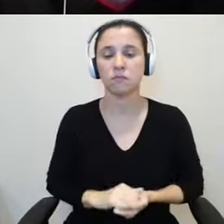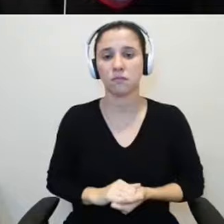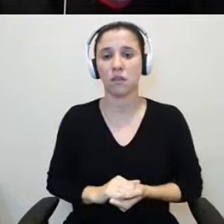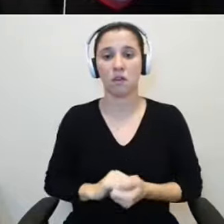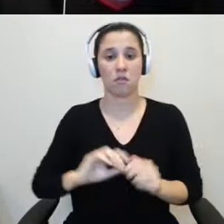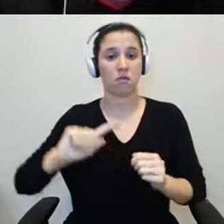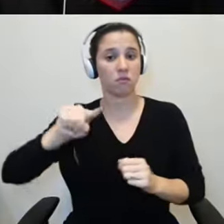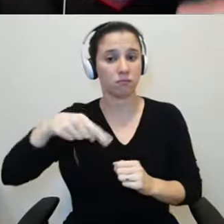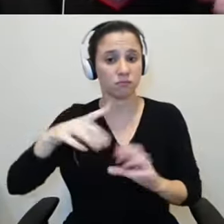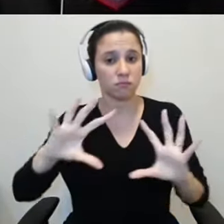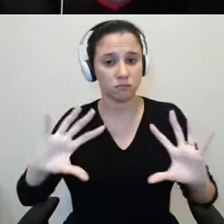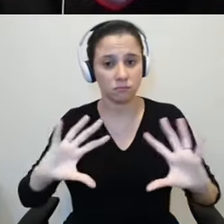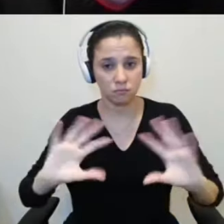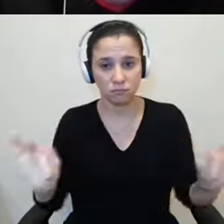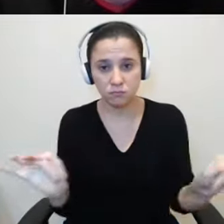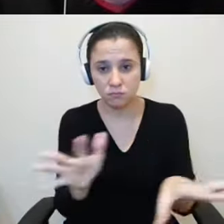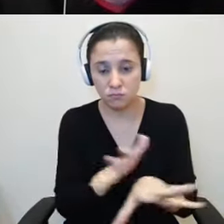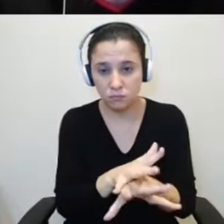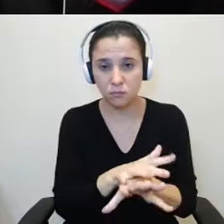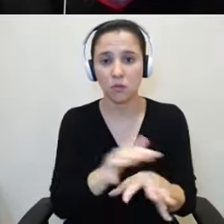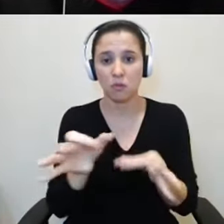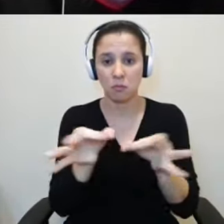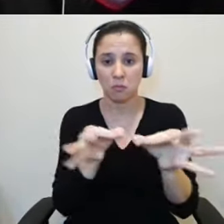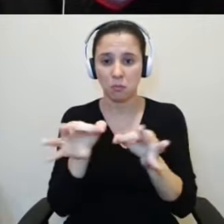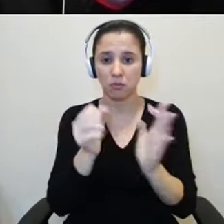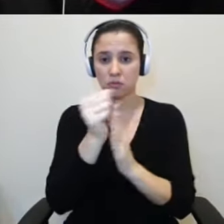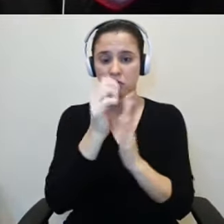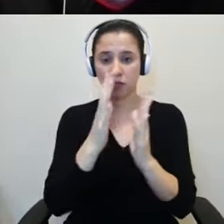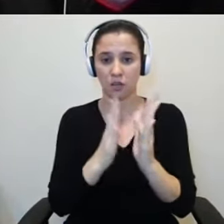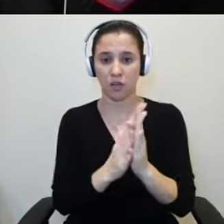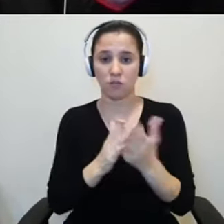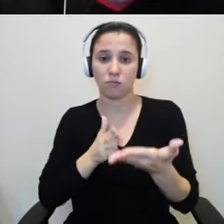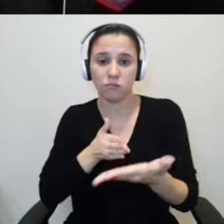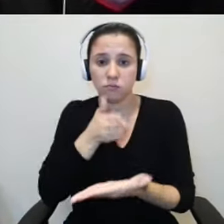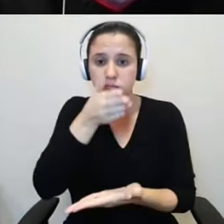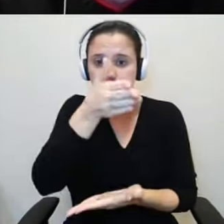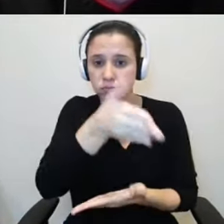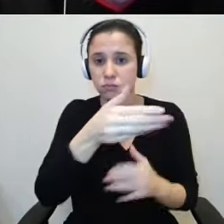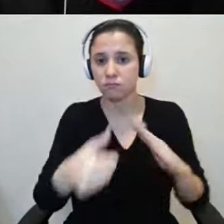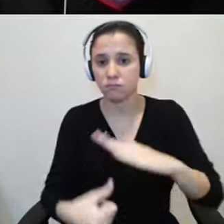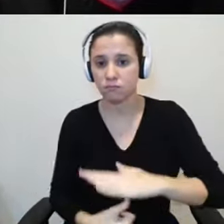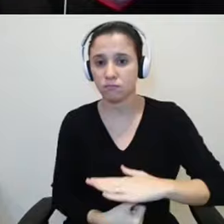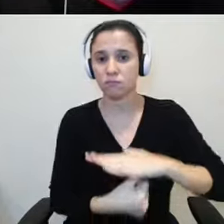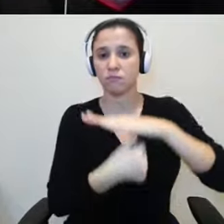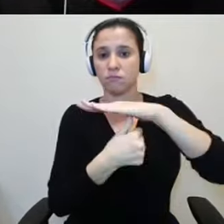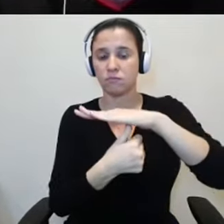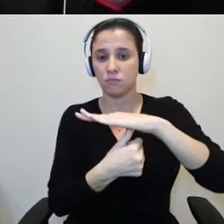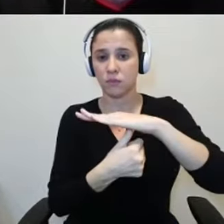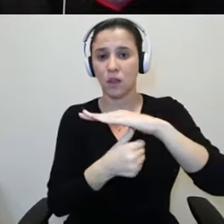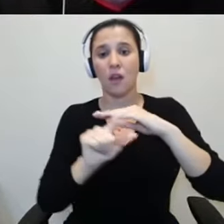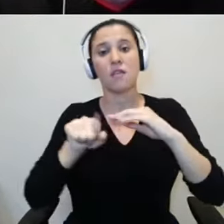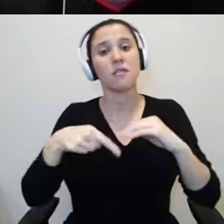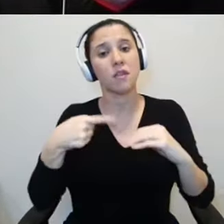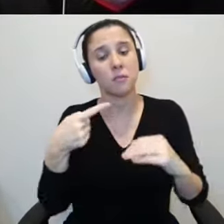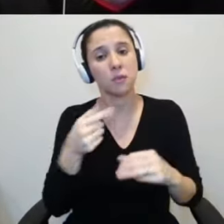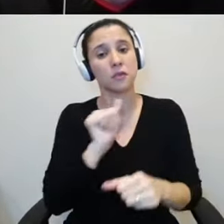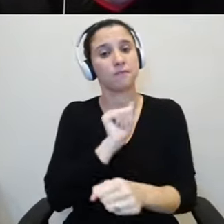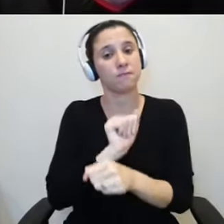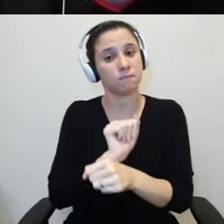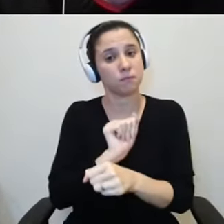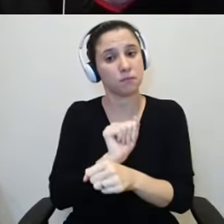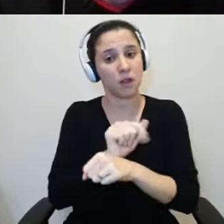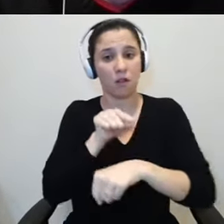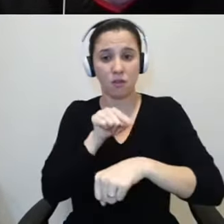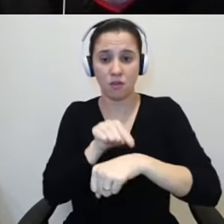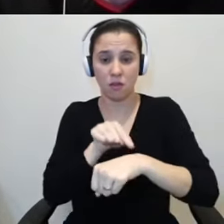atividades, nós enviamos isso para a reitoria e foi solicitado, pessoal, um prazo para que depois que a gente finalize esse